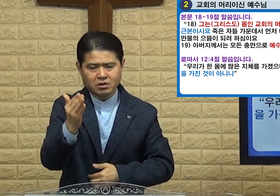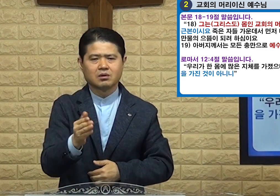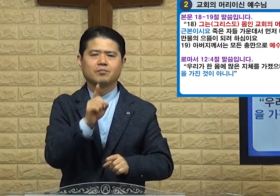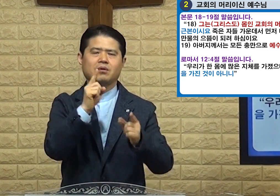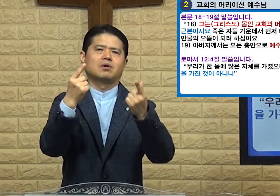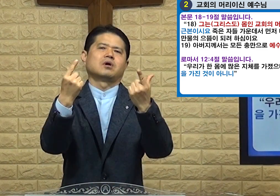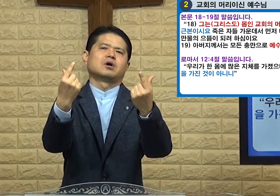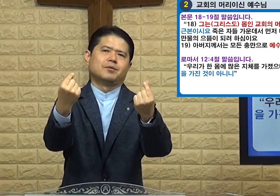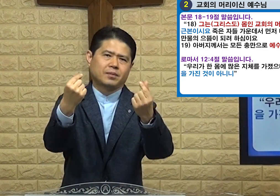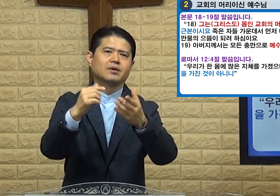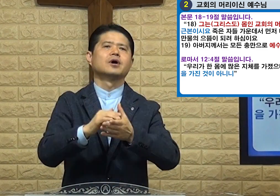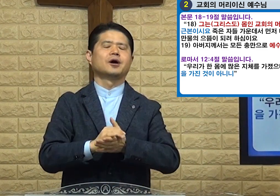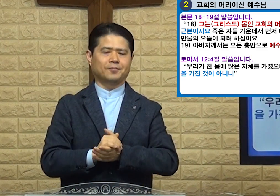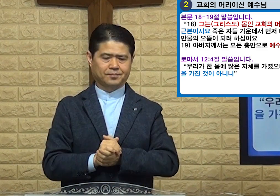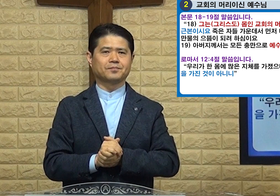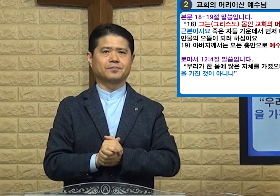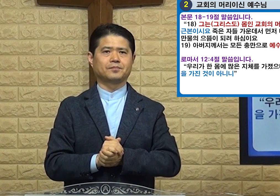교제하고 기쁨을 나눌 수 있는 것입니다.